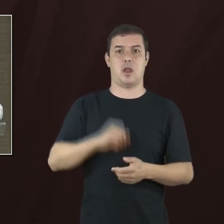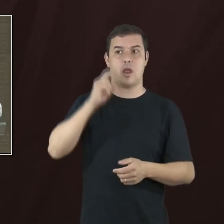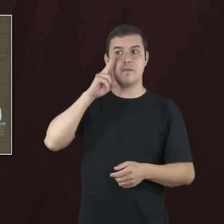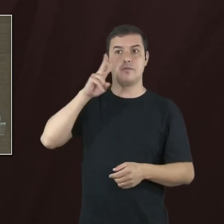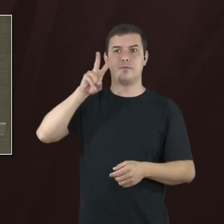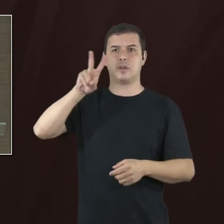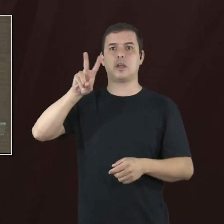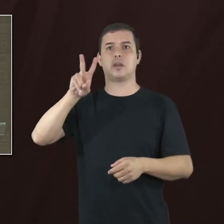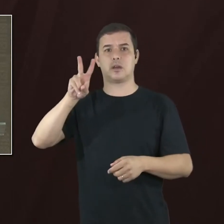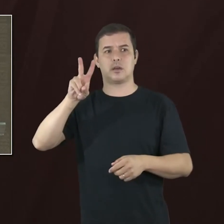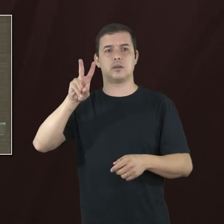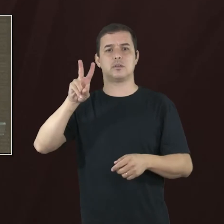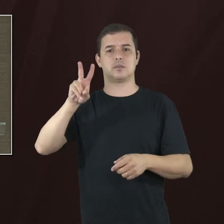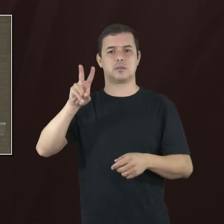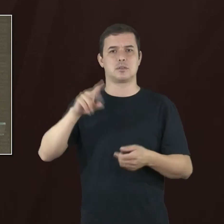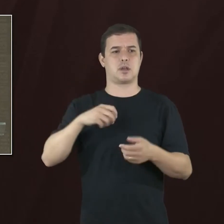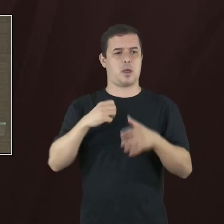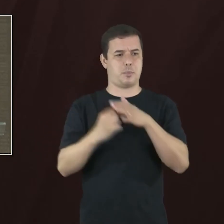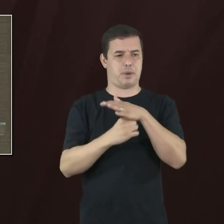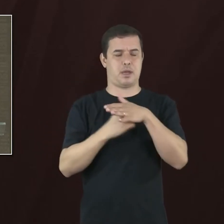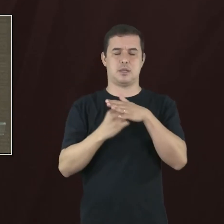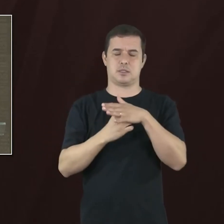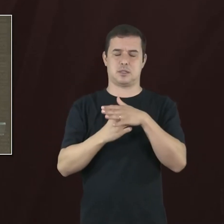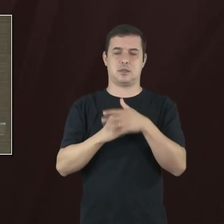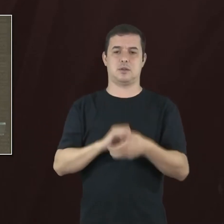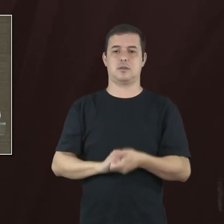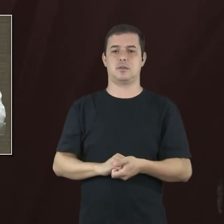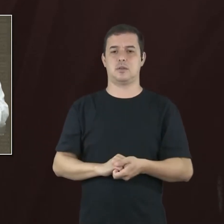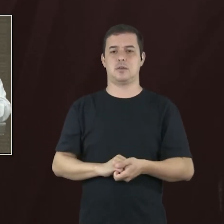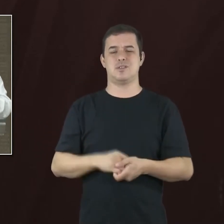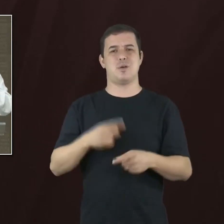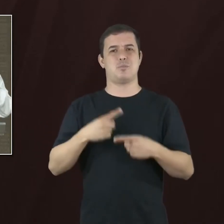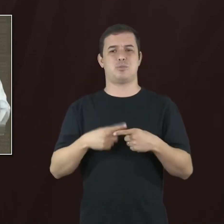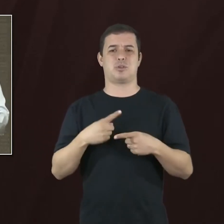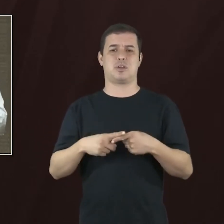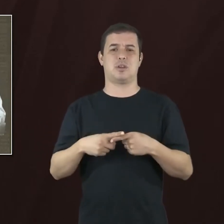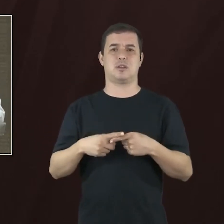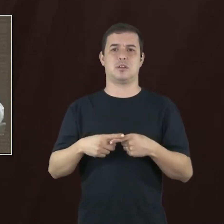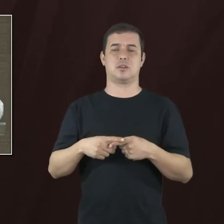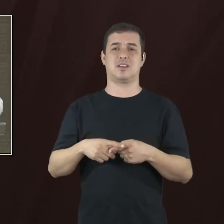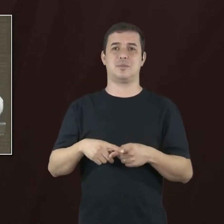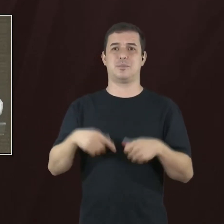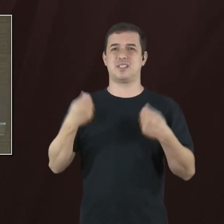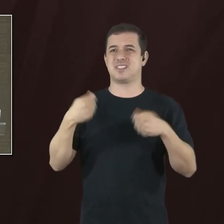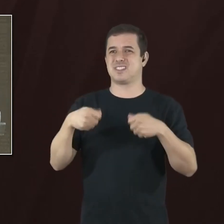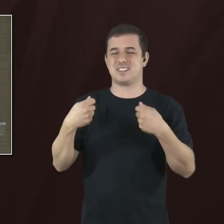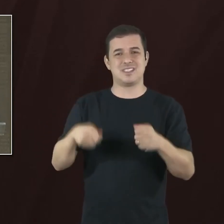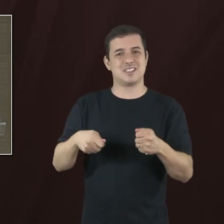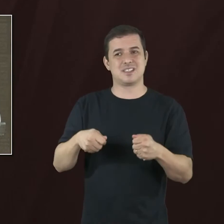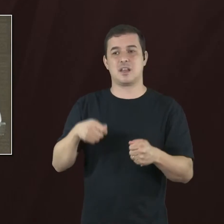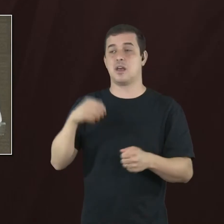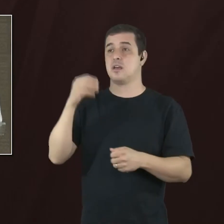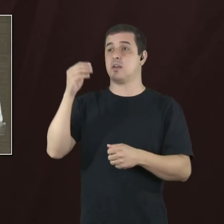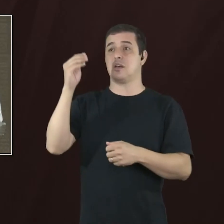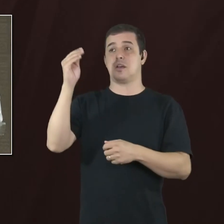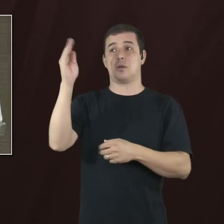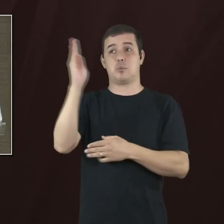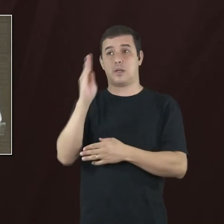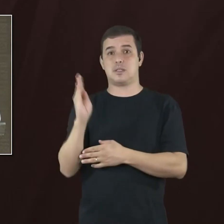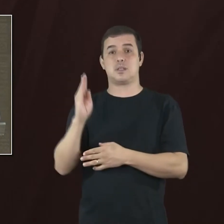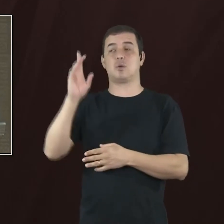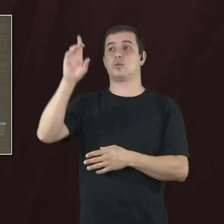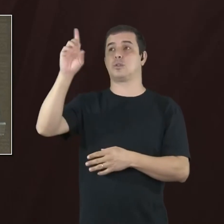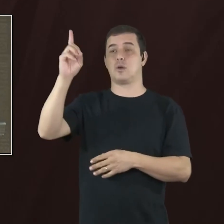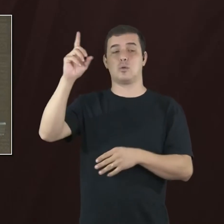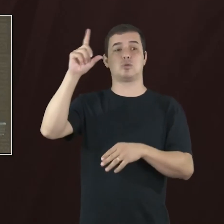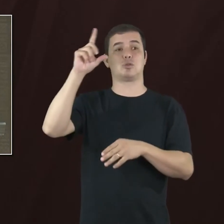visionário no negócio, mas ele não sabe por que ele pôs na cabeça que Deus queria alguma coisa com ele. E